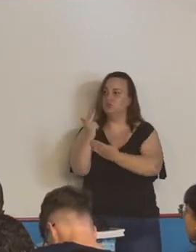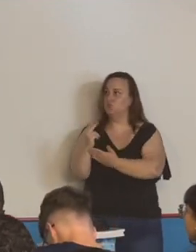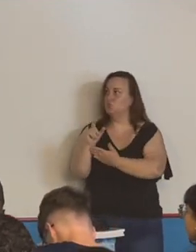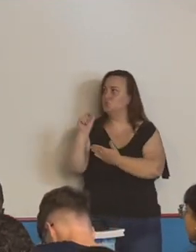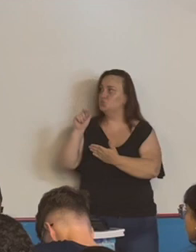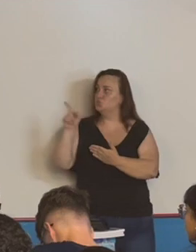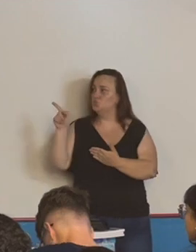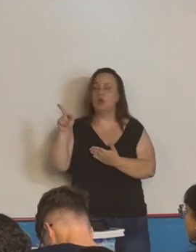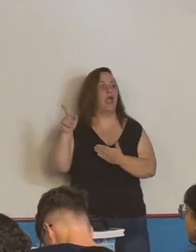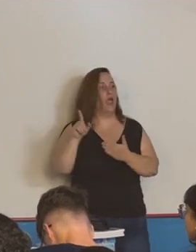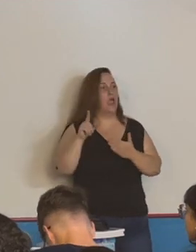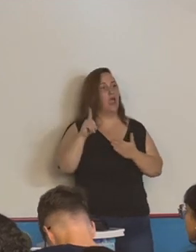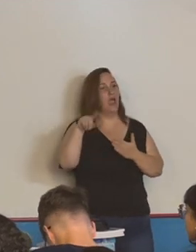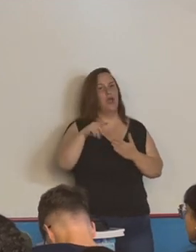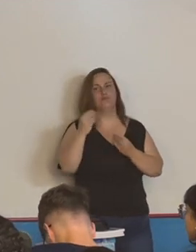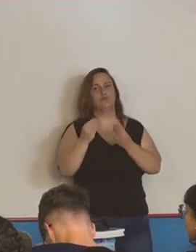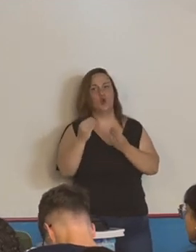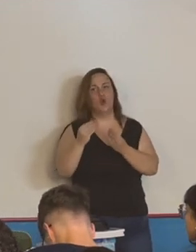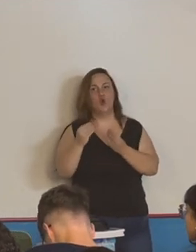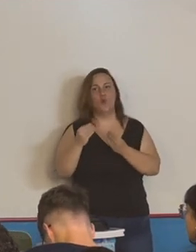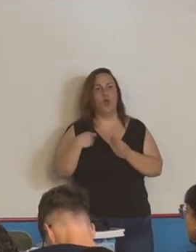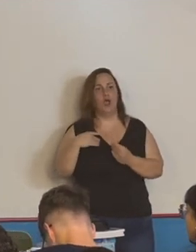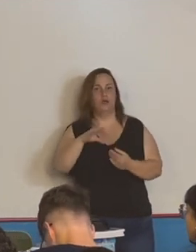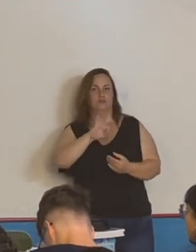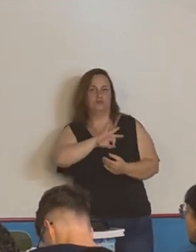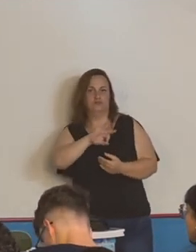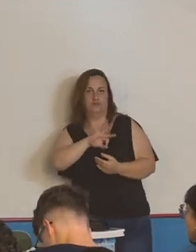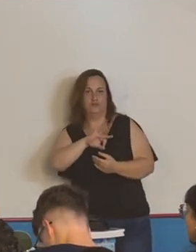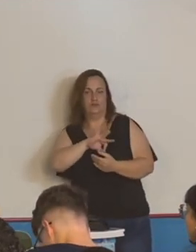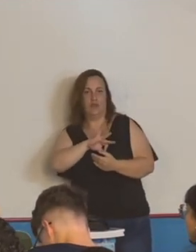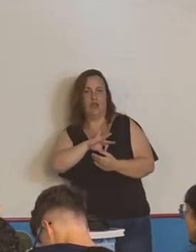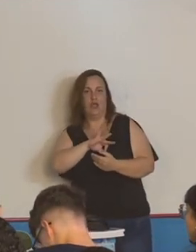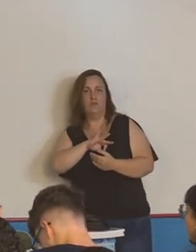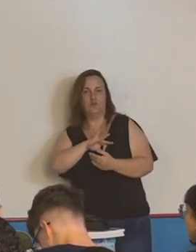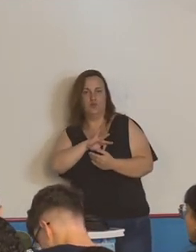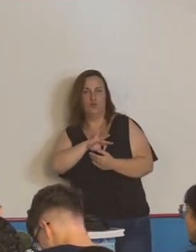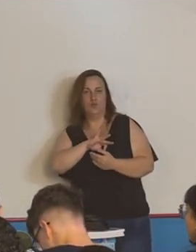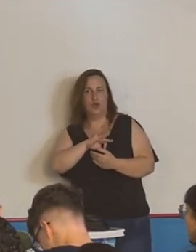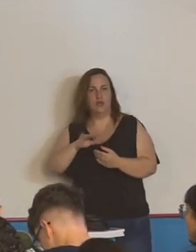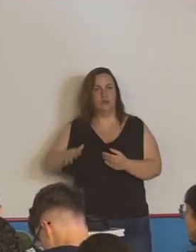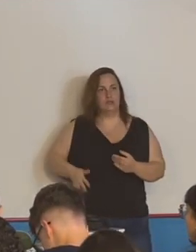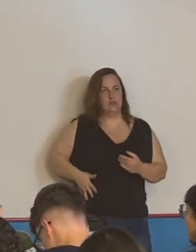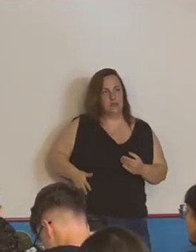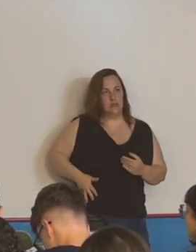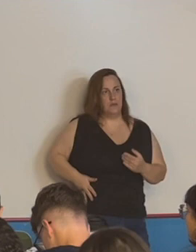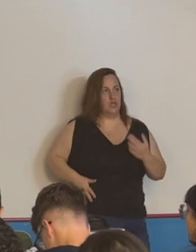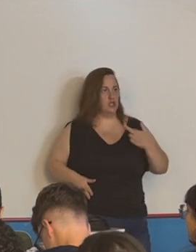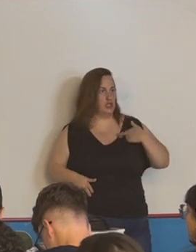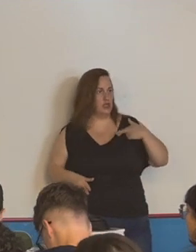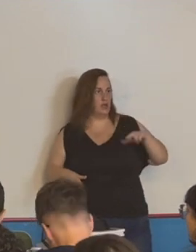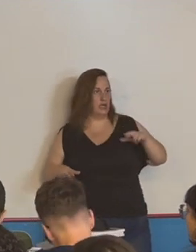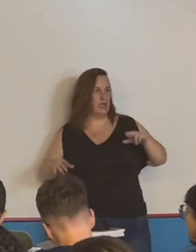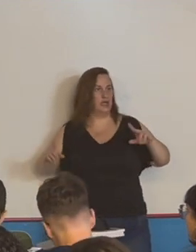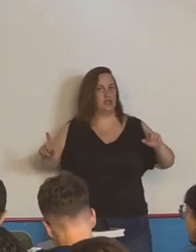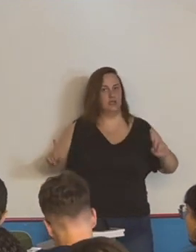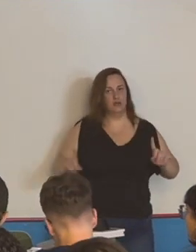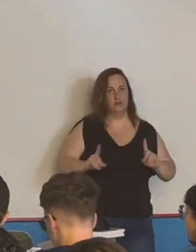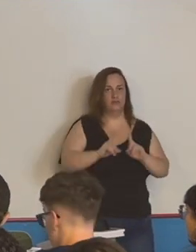dessa questão da junção política, milícia e religião que tem acontecido muito no Rio de Janeiro, né?